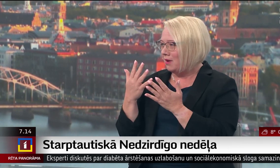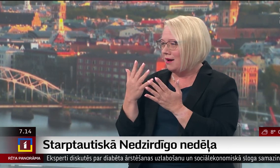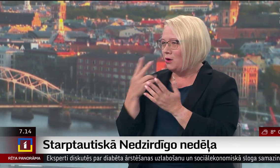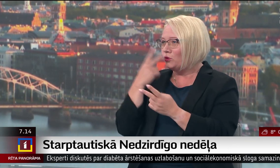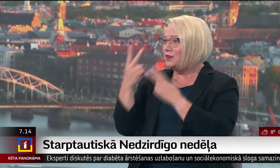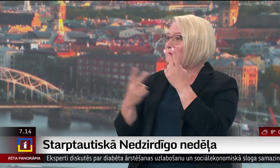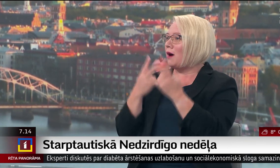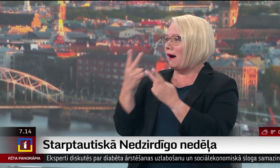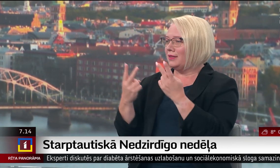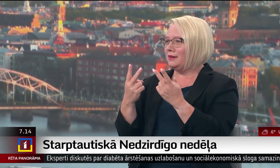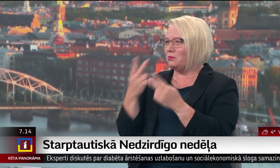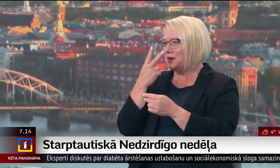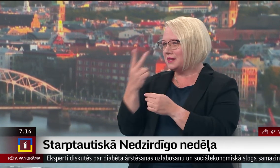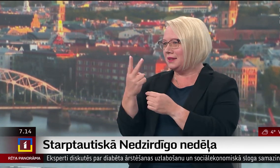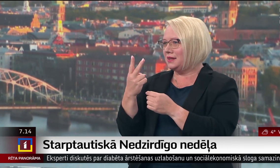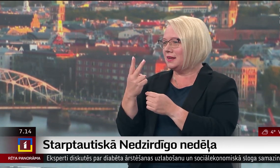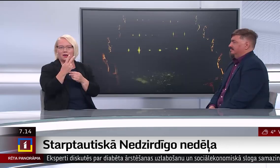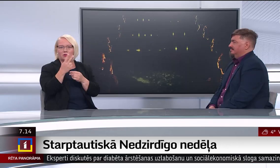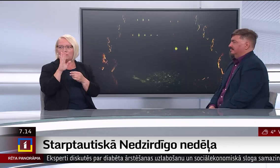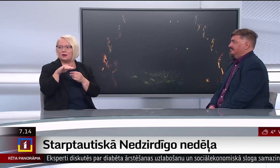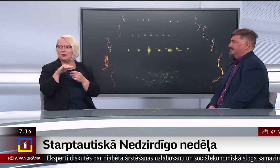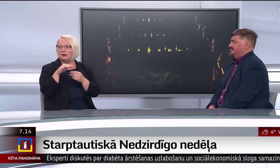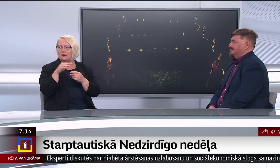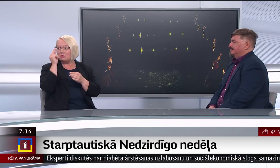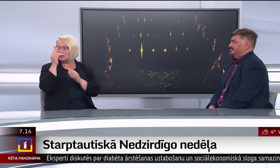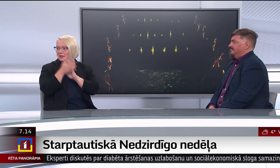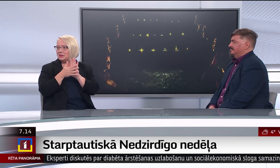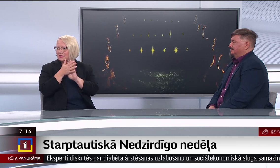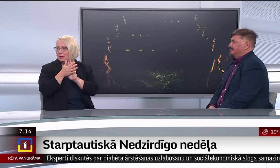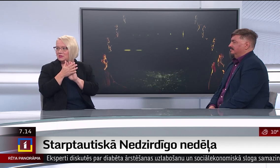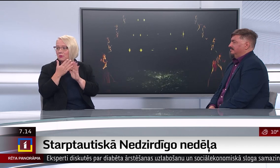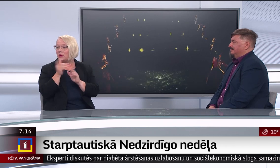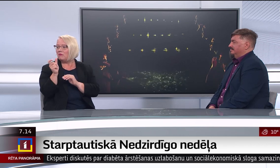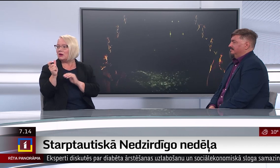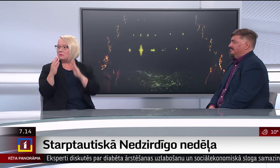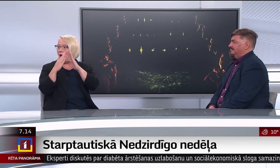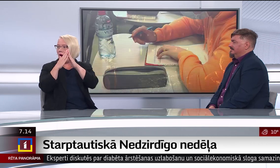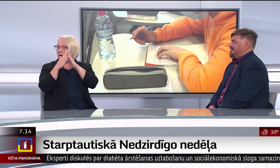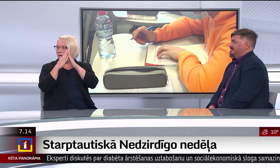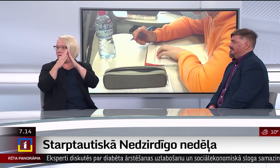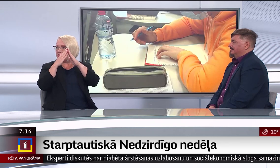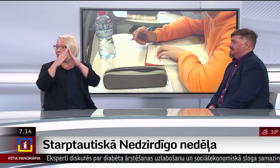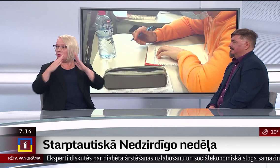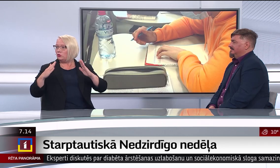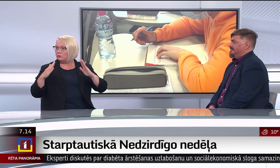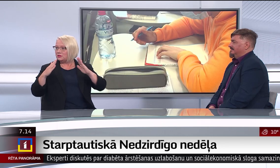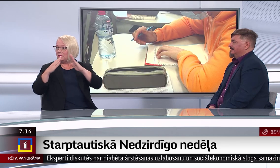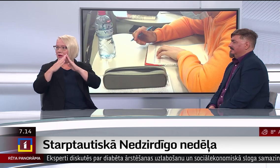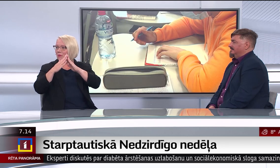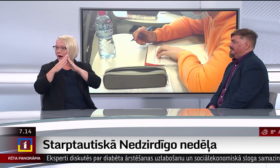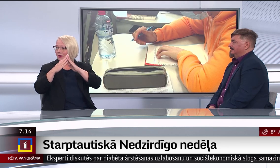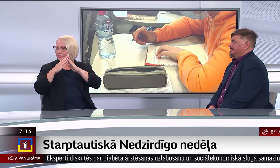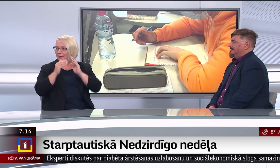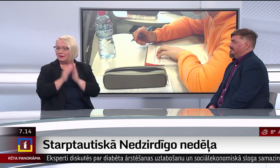padomā un vizuāli tu paskaties, tu vari iemācīties zīmes. Ja, piemēram, bārts māja. Mēs zinām, ka ir jums,